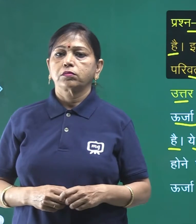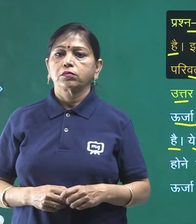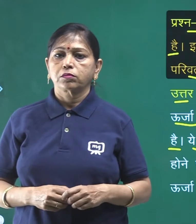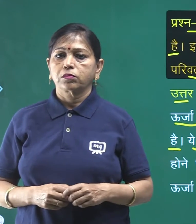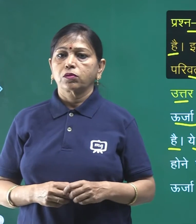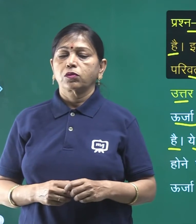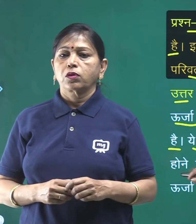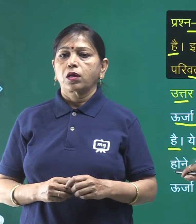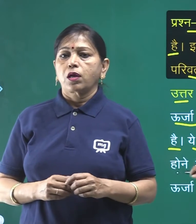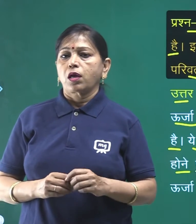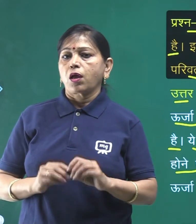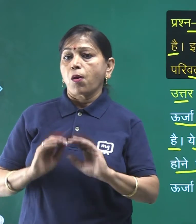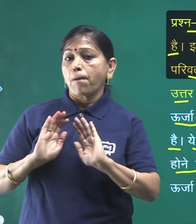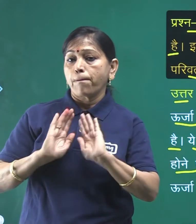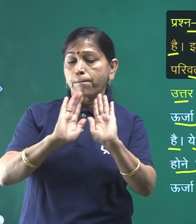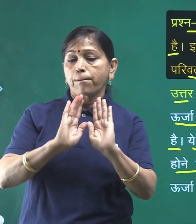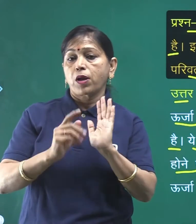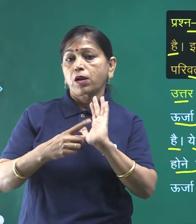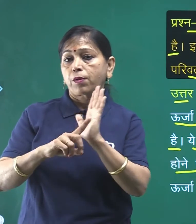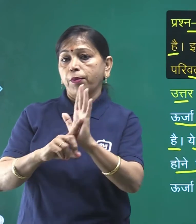बल्ब प्रकाशित होने पर